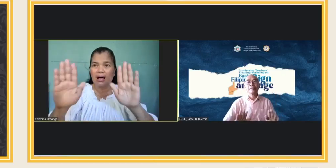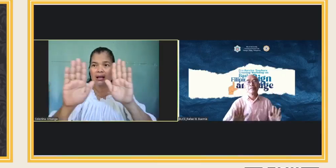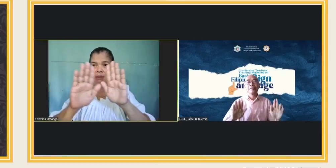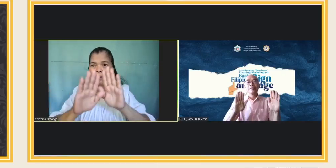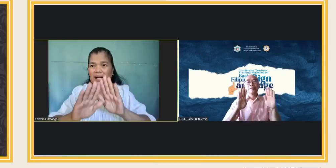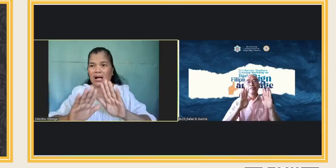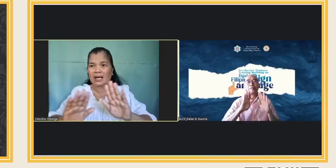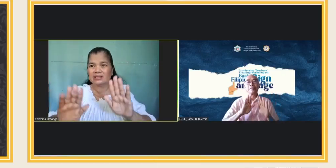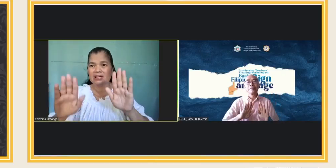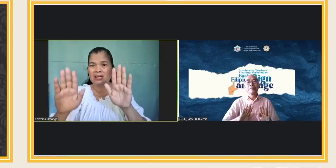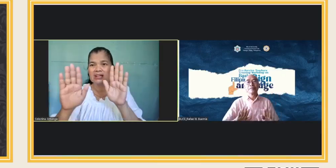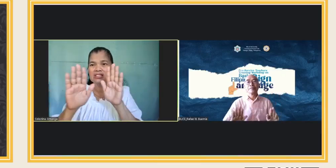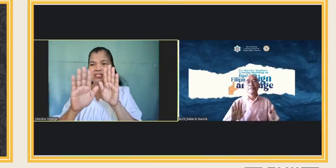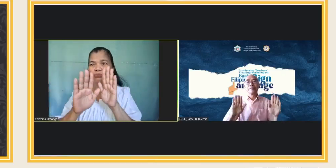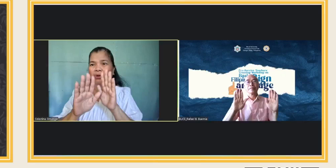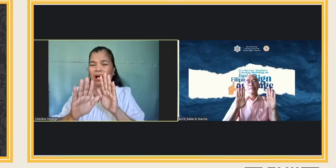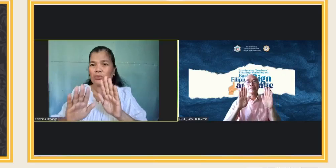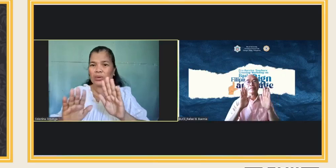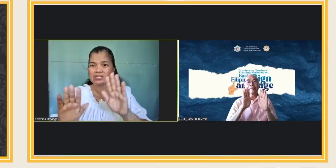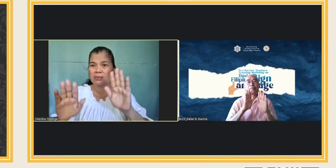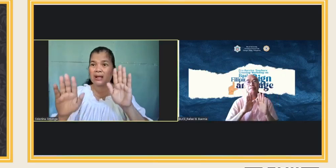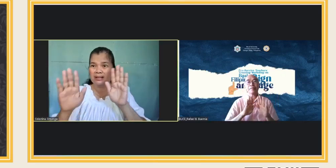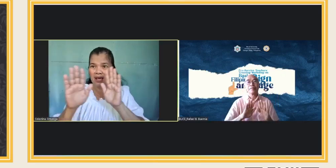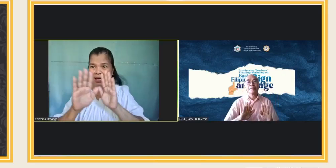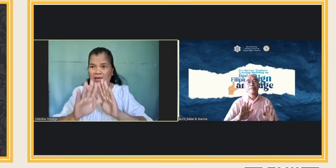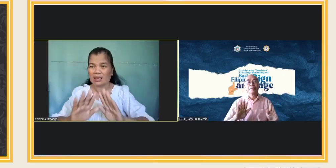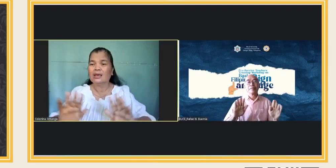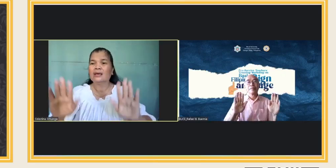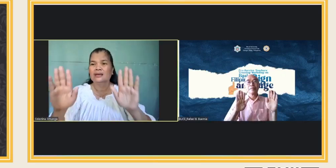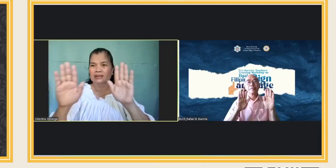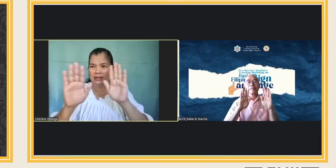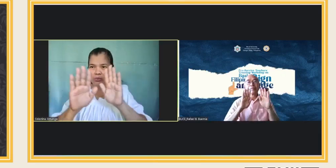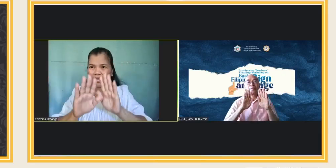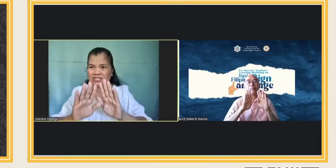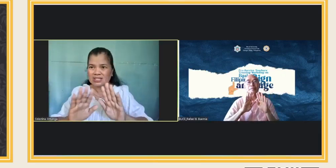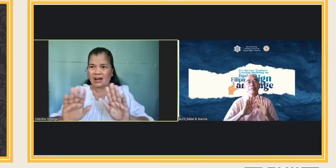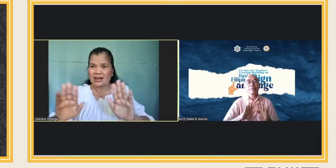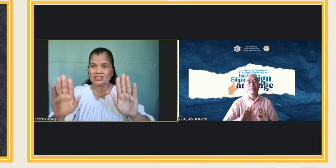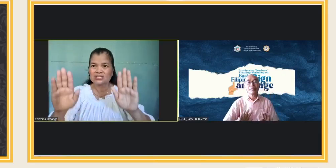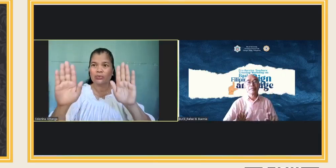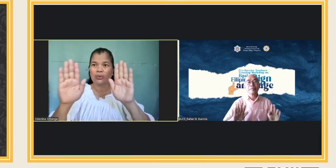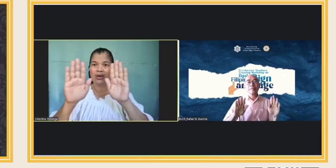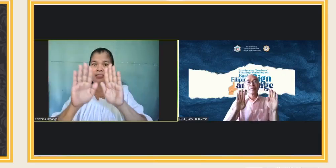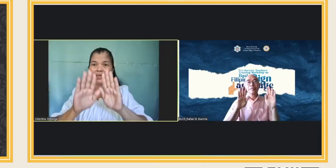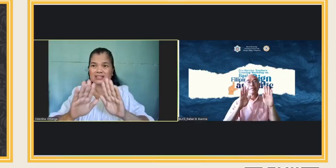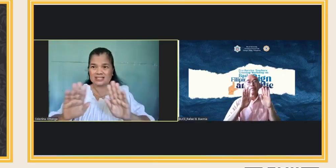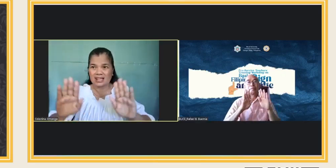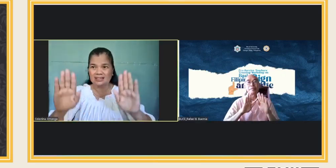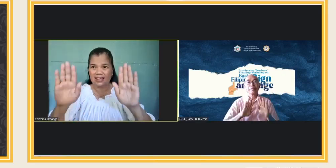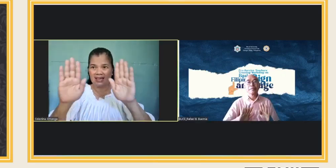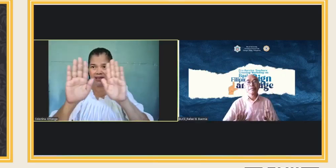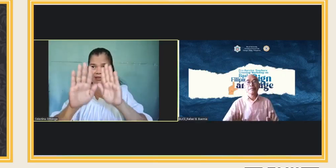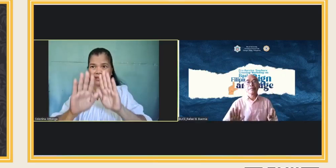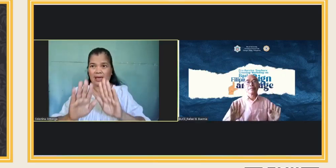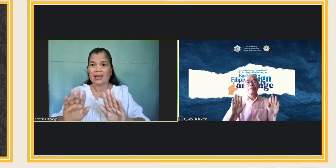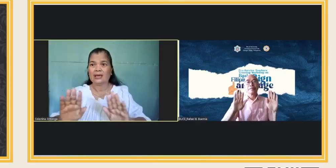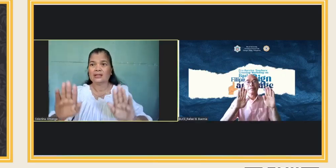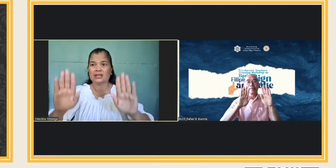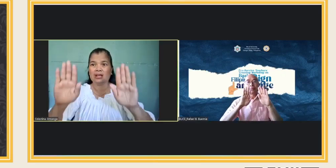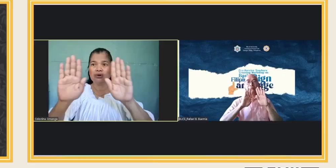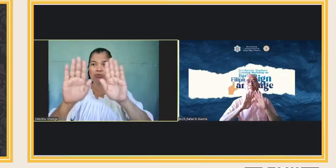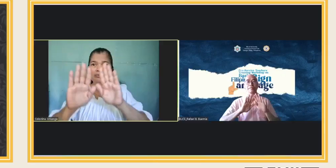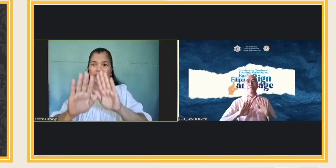sa ibahan, ang pagkakaintindi, nagsisimula ang week sa Monday. The week starts with Sunday.